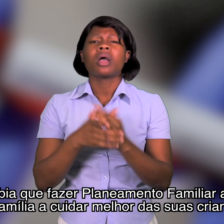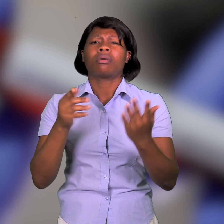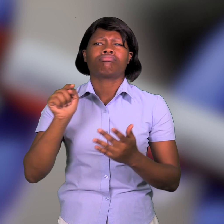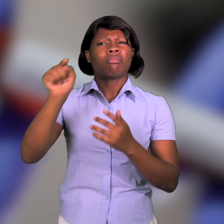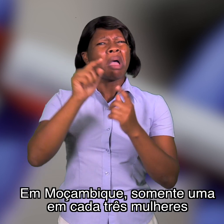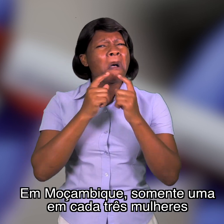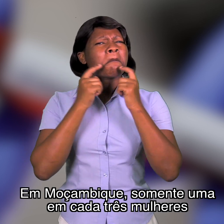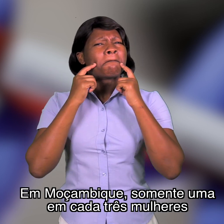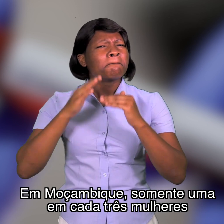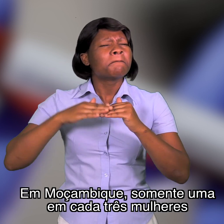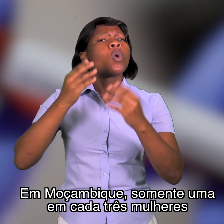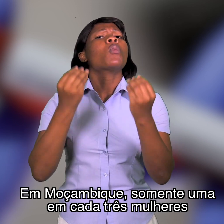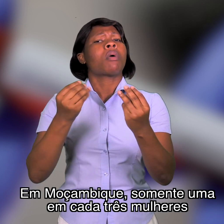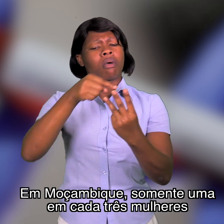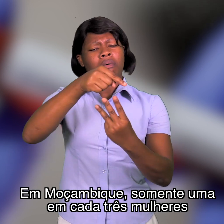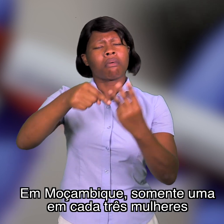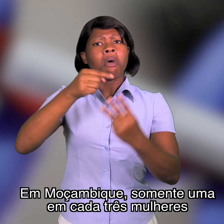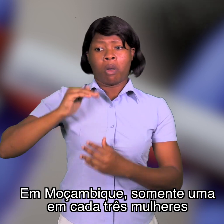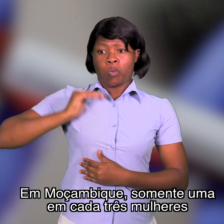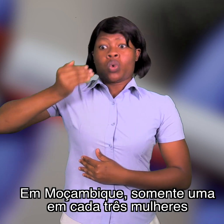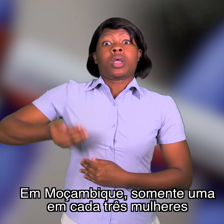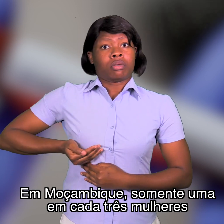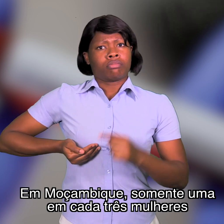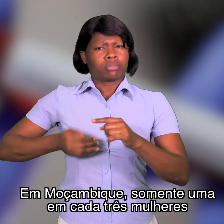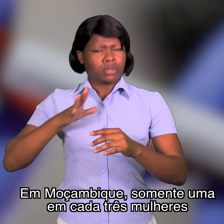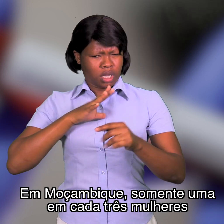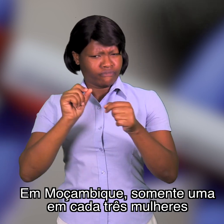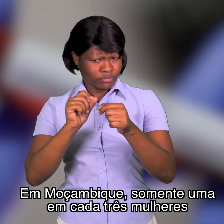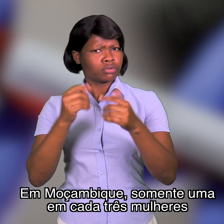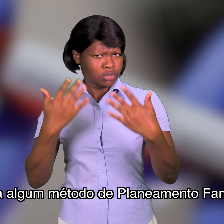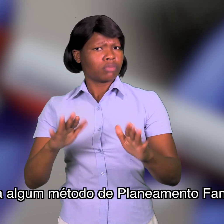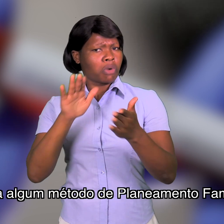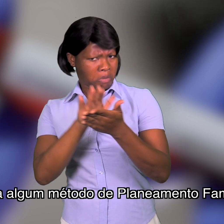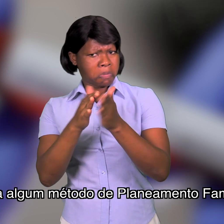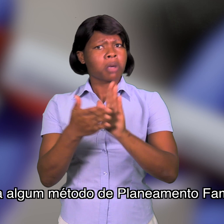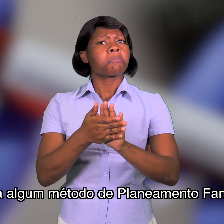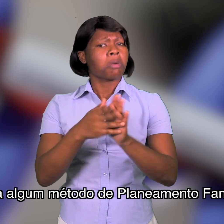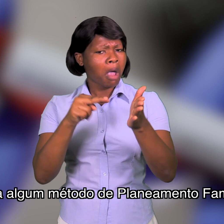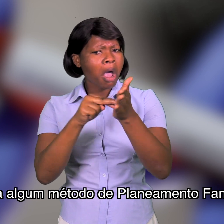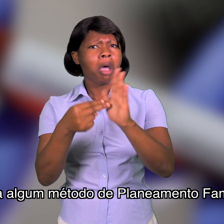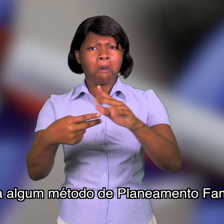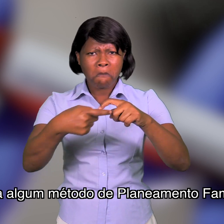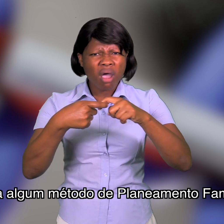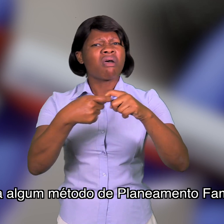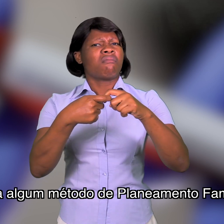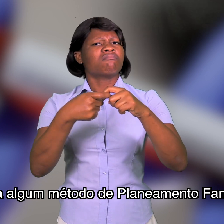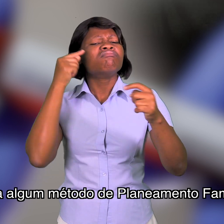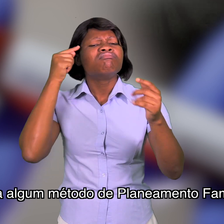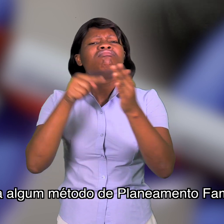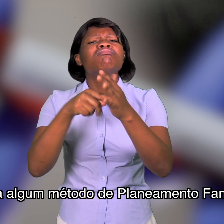Em Moçambique, somente uma em cada três mulheres usa algum método de planeamento familiar.